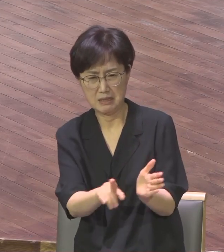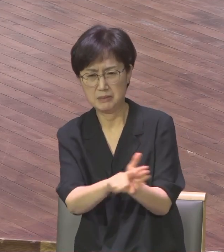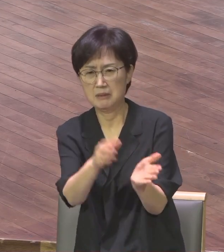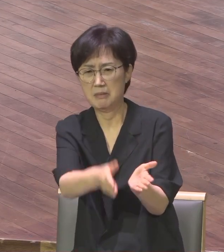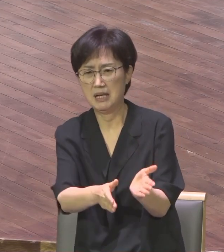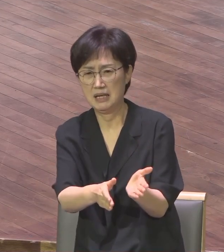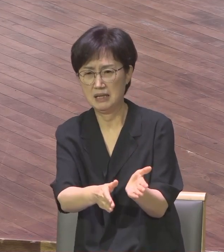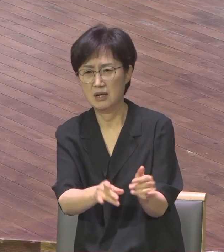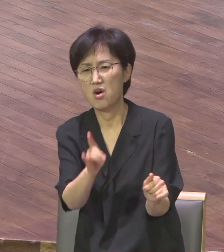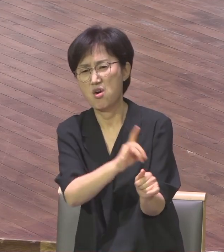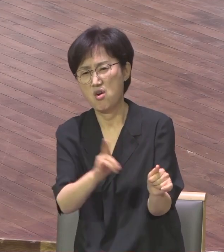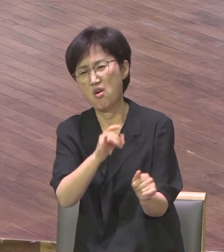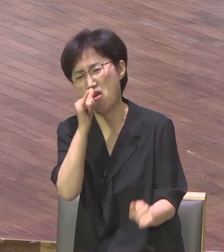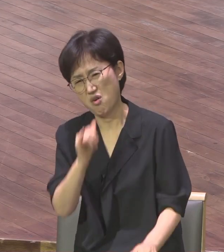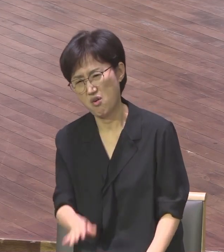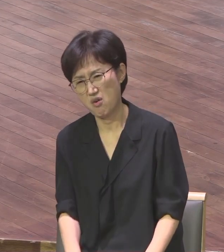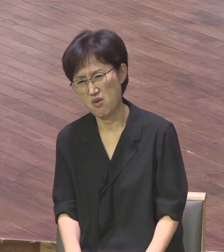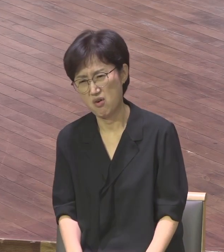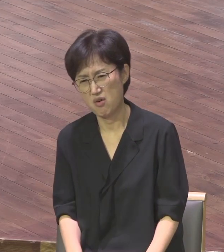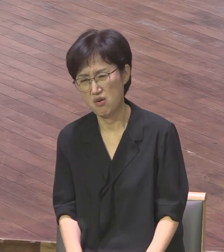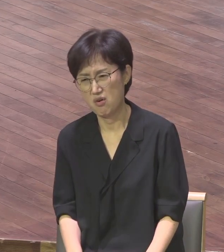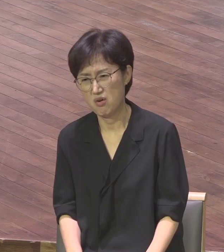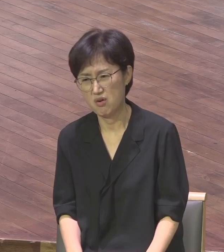초신자 평신도보다 못하게 만들어버려 그냥.